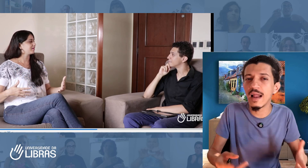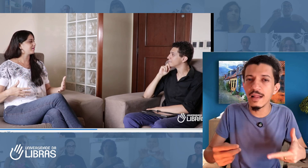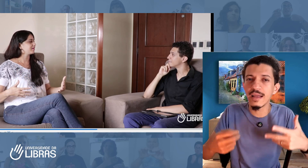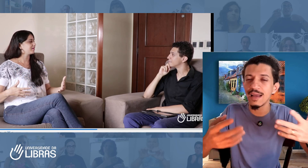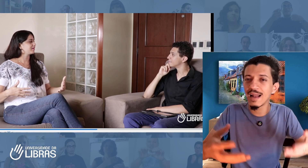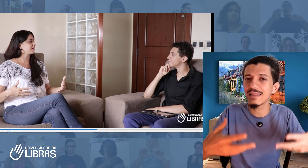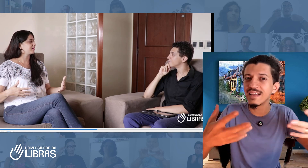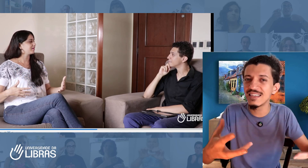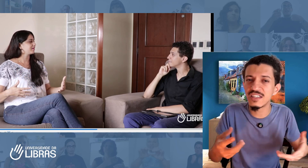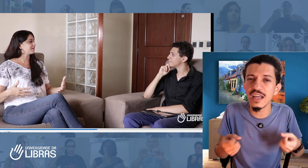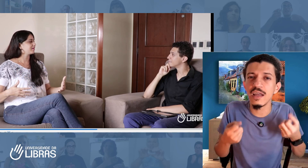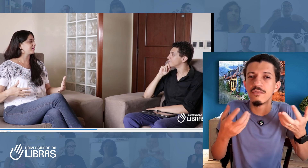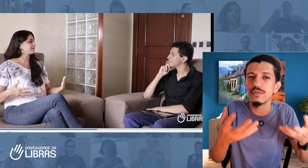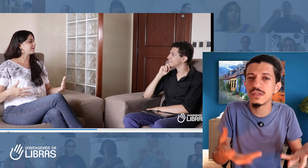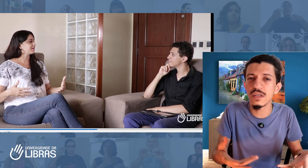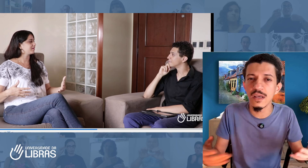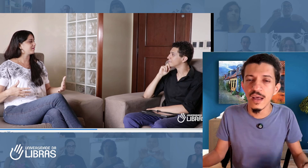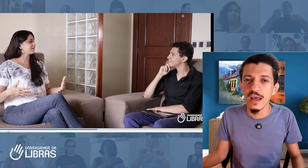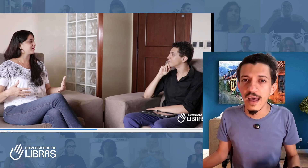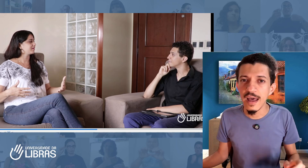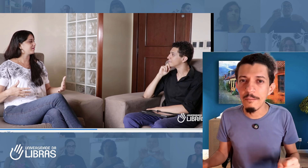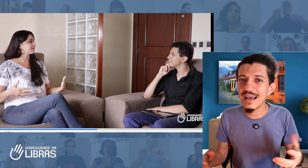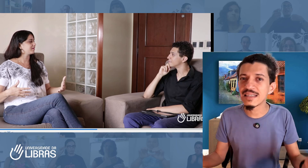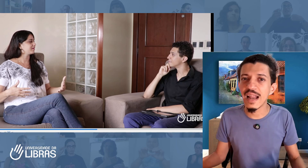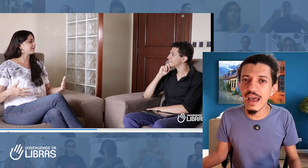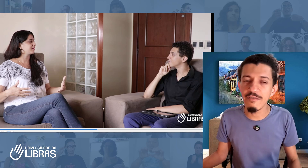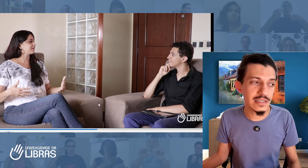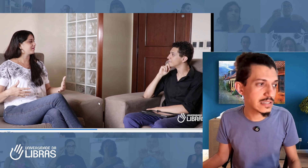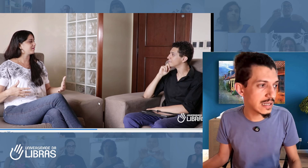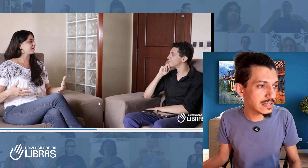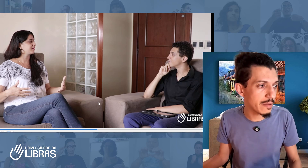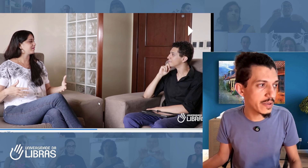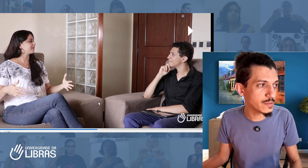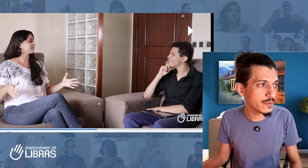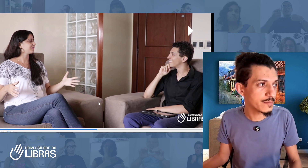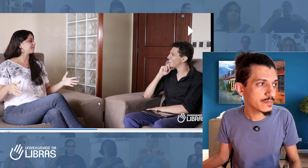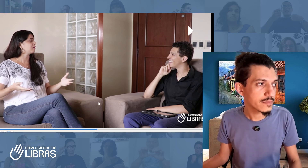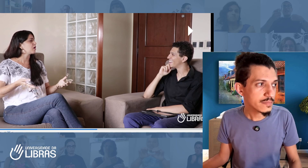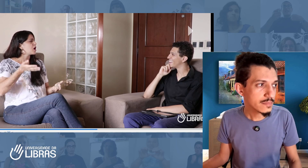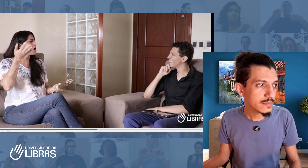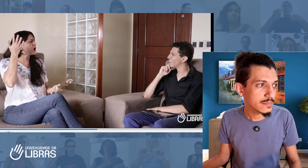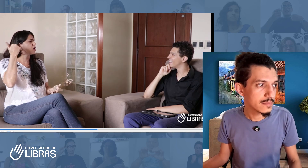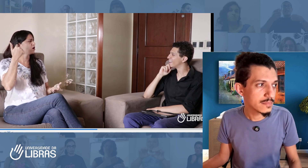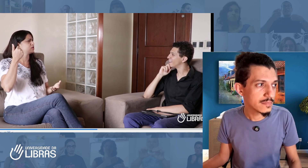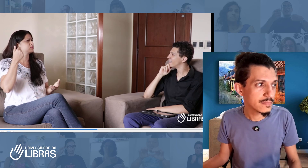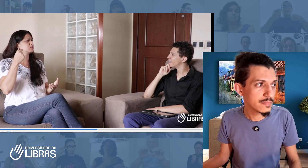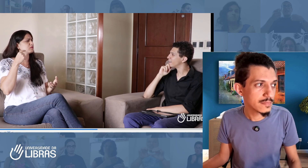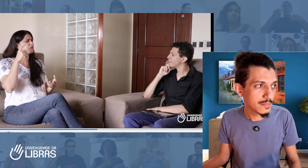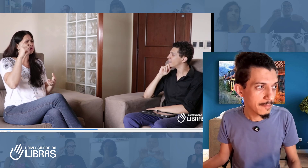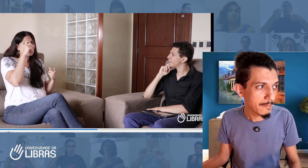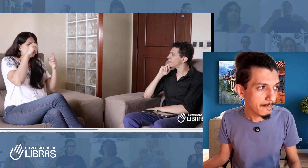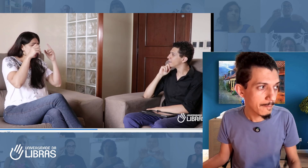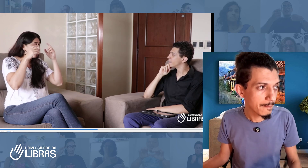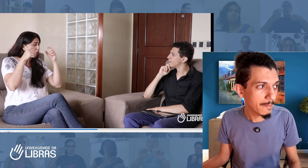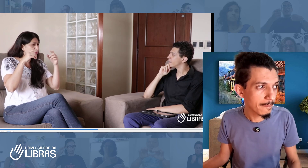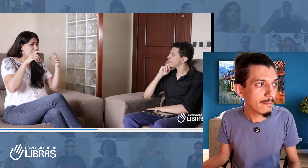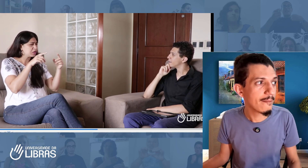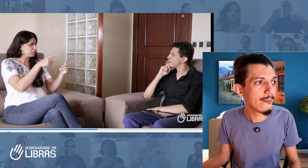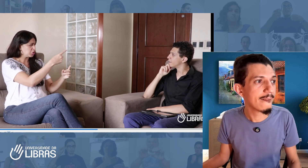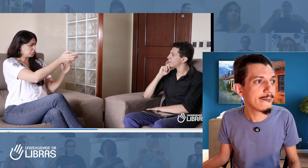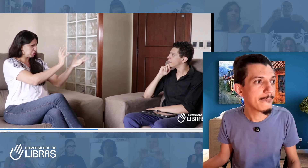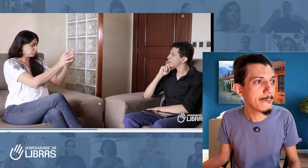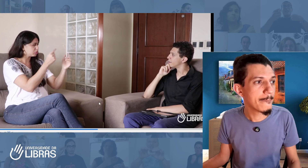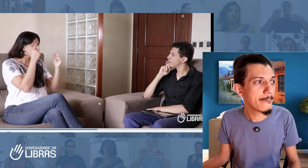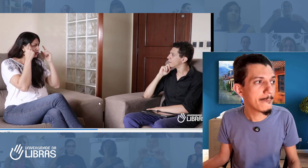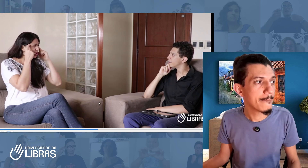dela. Ela tem esse jeito assim, mais leve de sinalizar mesmo. Isso, eu me senti mais leve. Porque antes